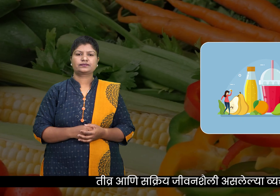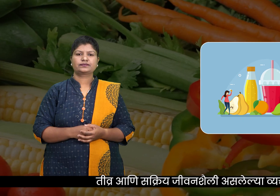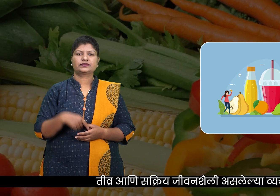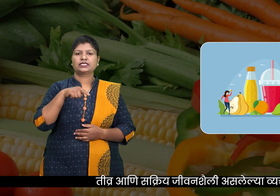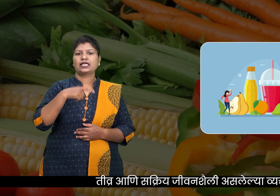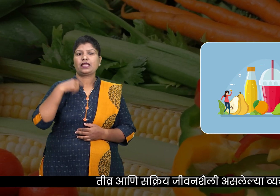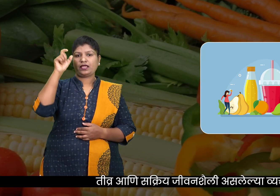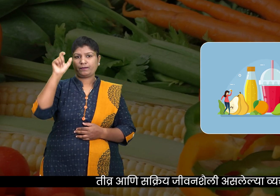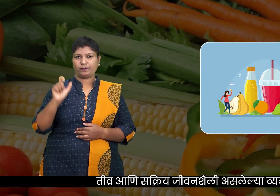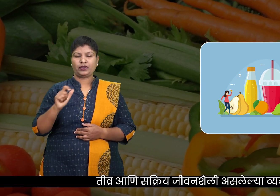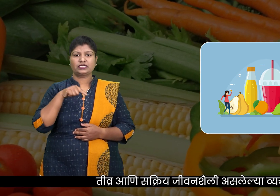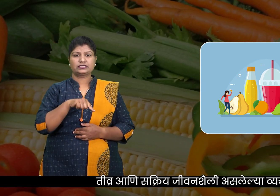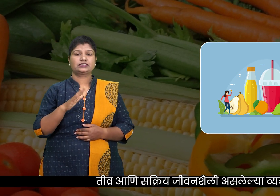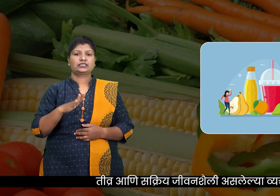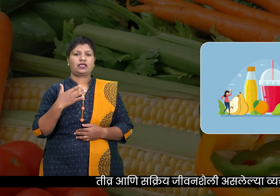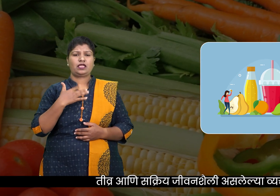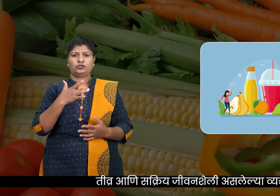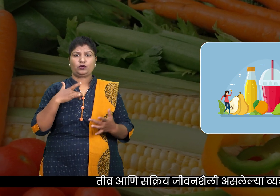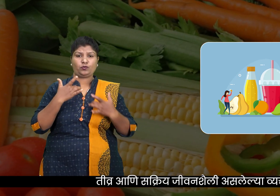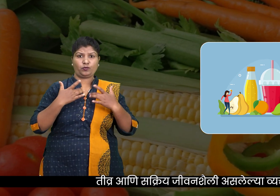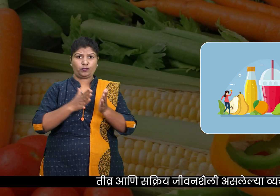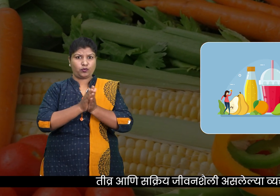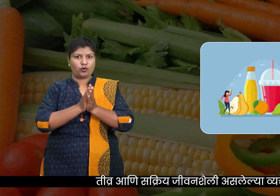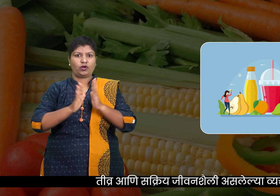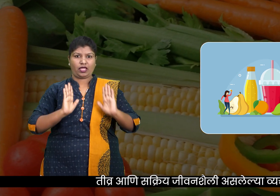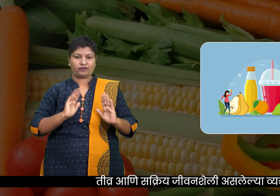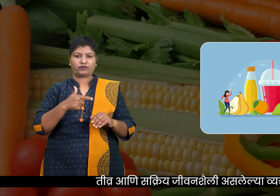तीव्र आणि सक्रिय जीवनशैली असलेल्या व्यक्तीला